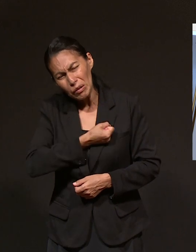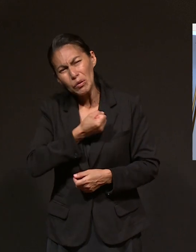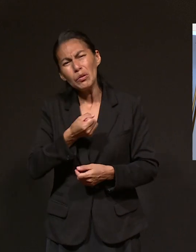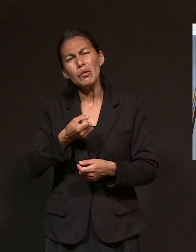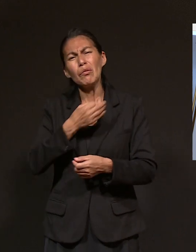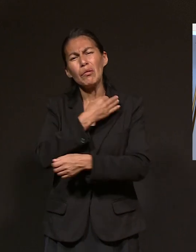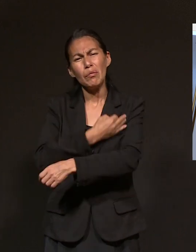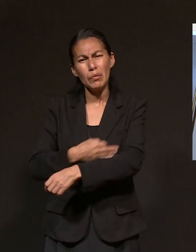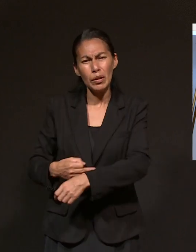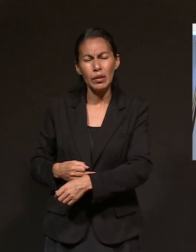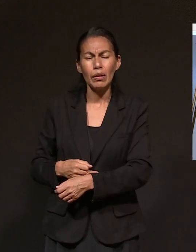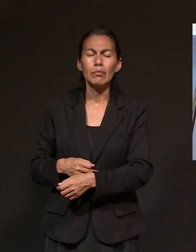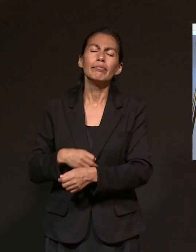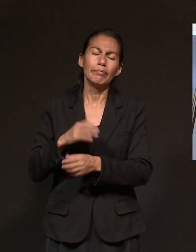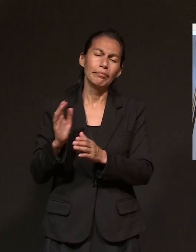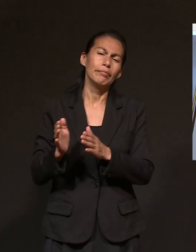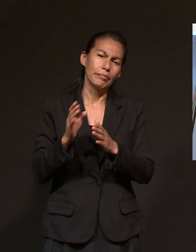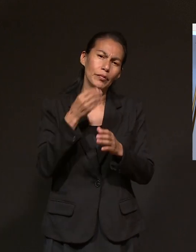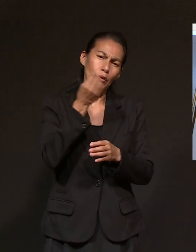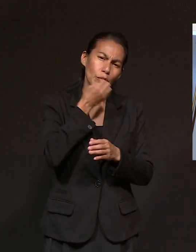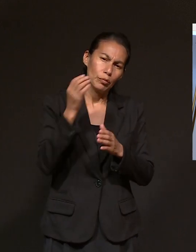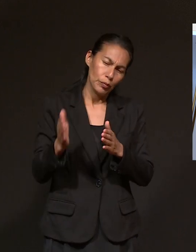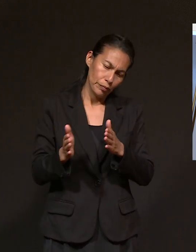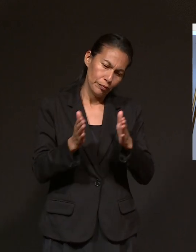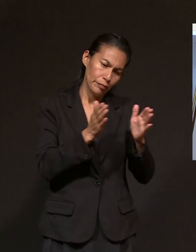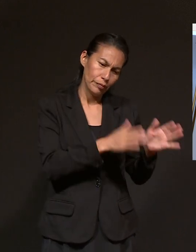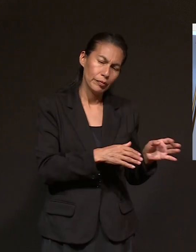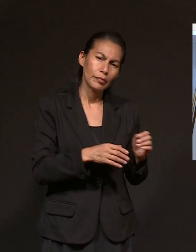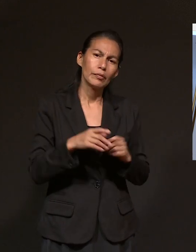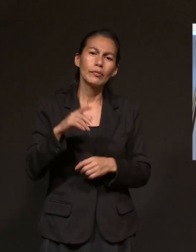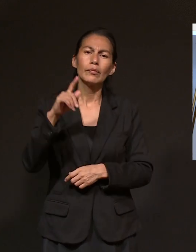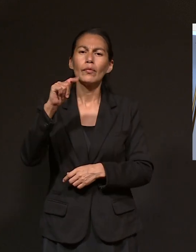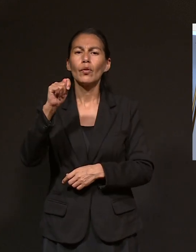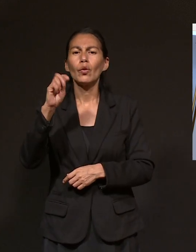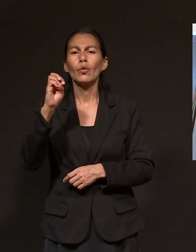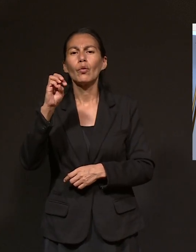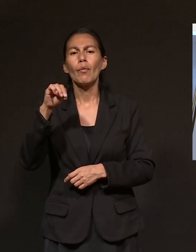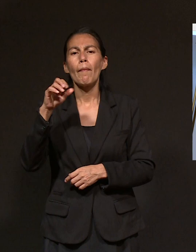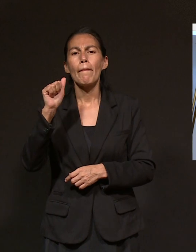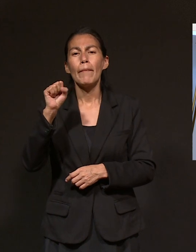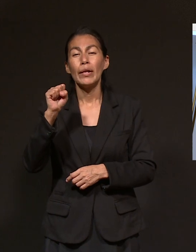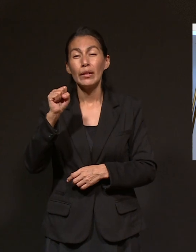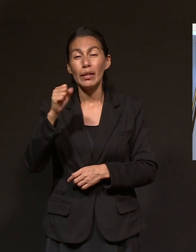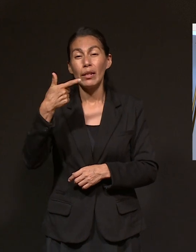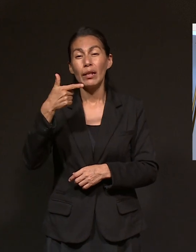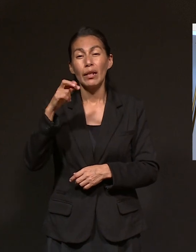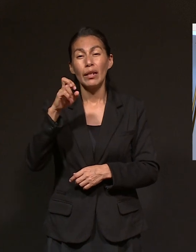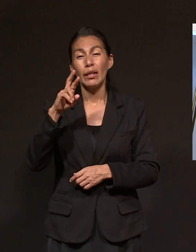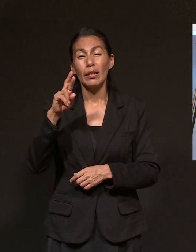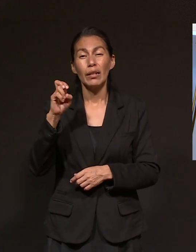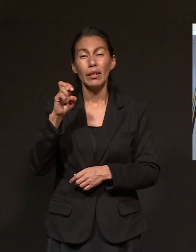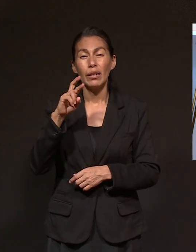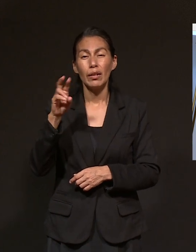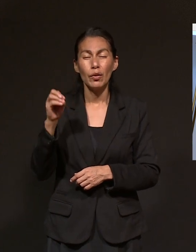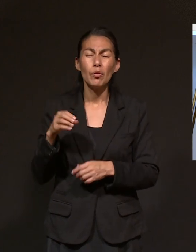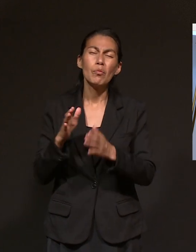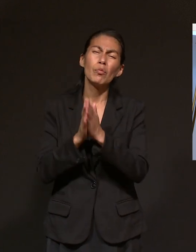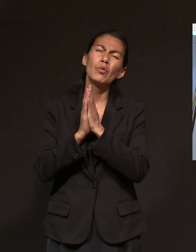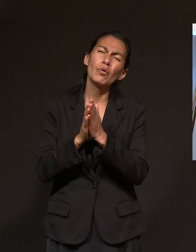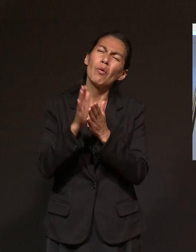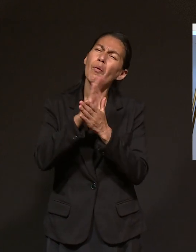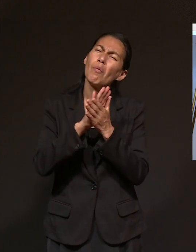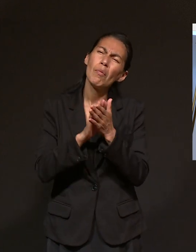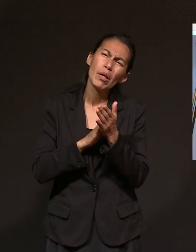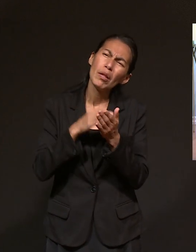orando por estas peticiones Isabel Tomás Guerrero Buenas noches a todos Humildemente pido oración con